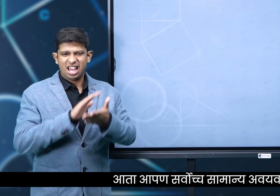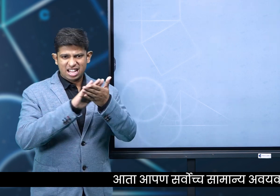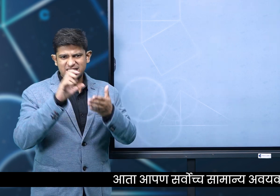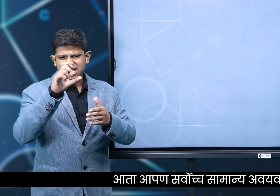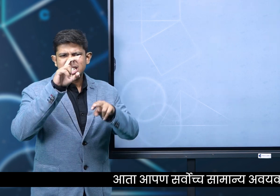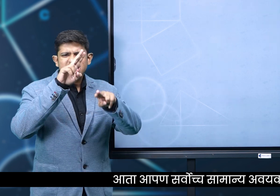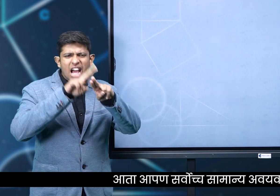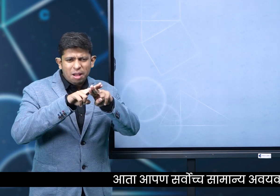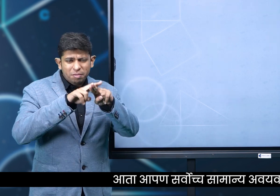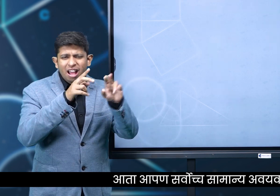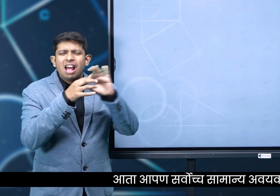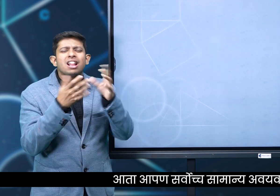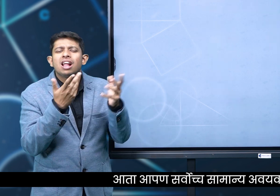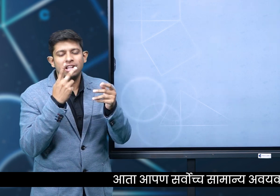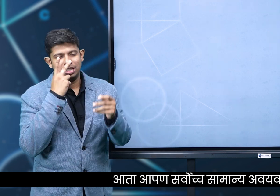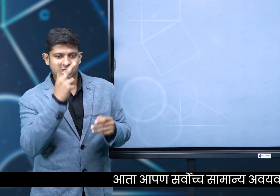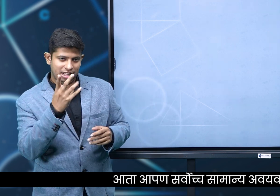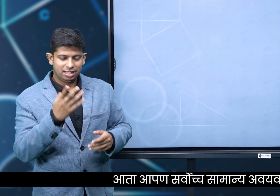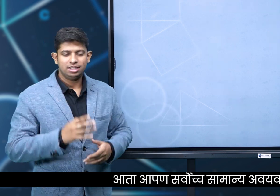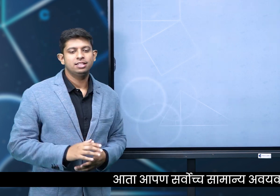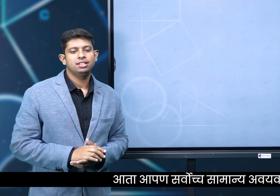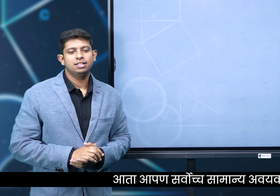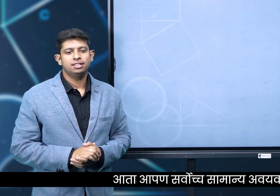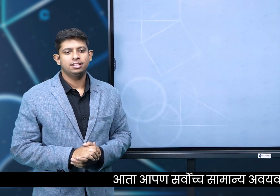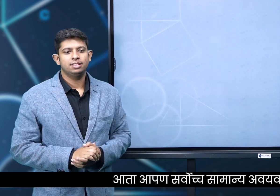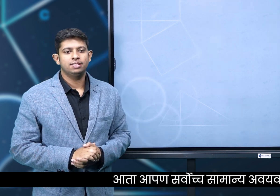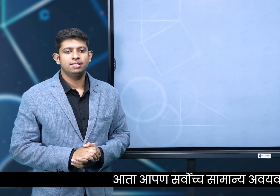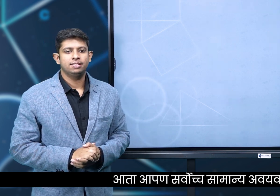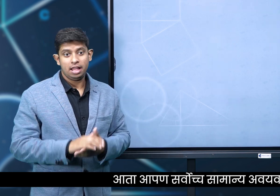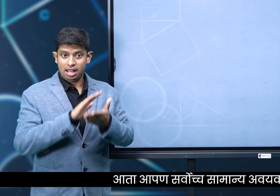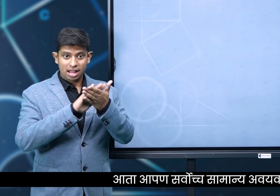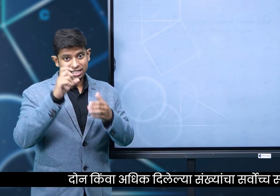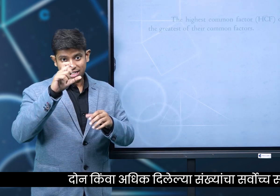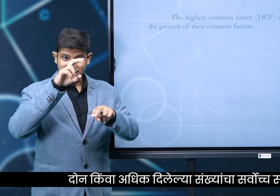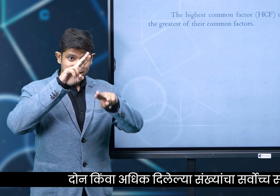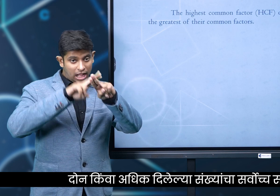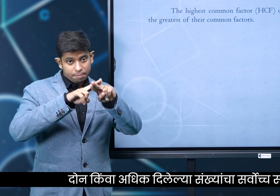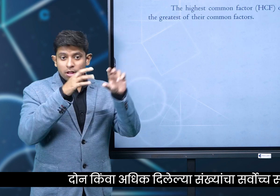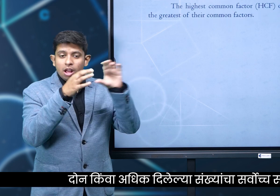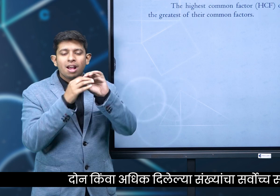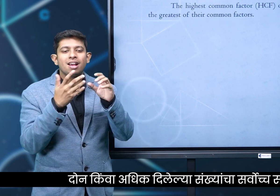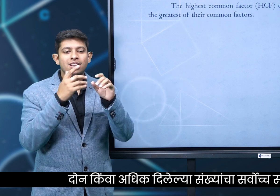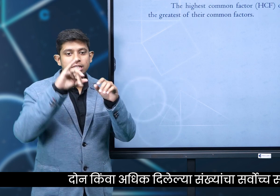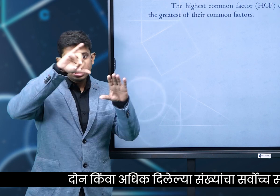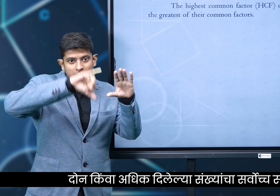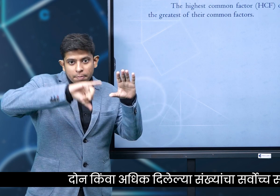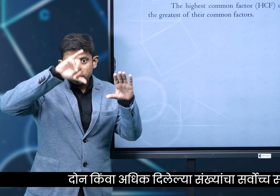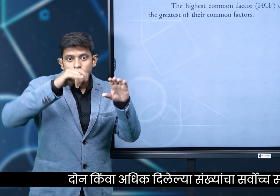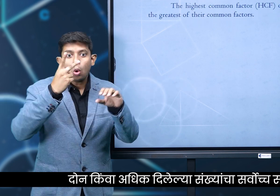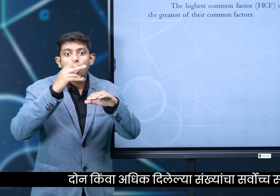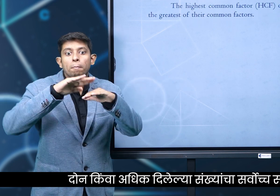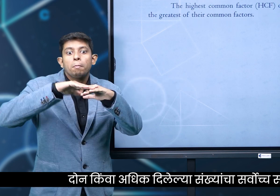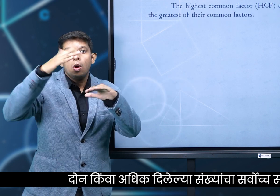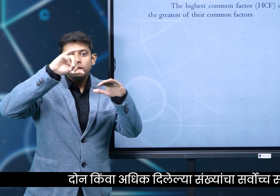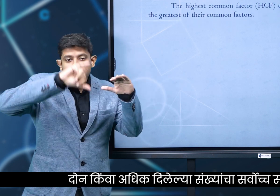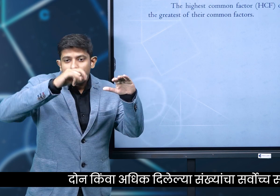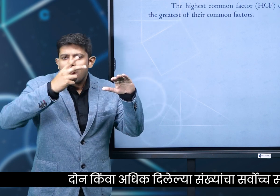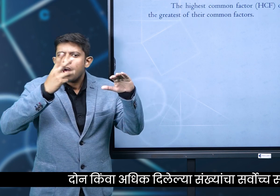आता आपण सर्वोच्च सामान्य अवयव HCF पाहू. 2 किंवा अधिक दिलेल्या संख्यांचा सर्वोच्च सामान्य